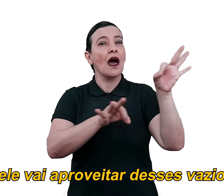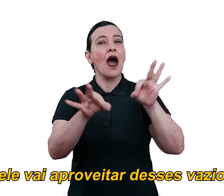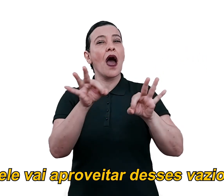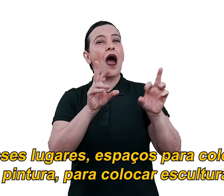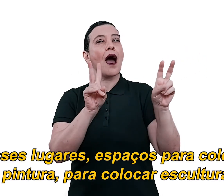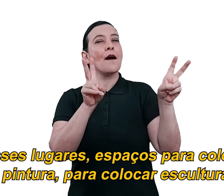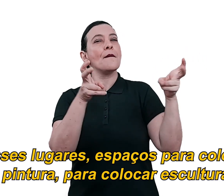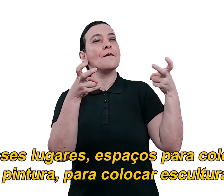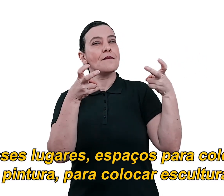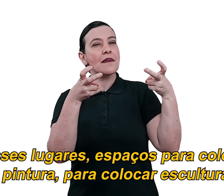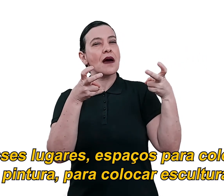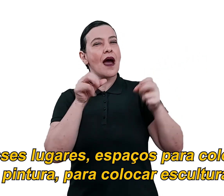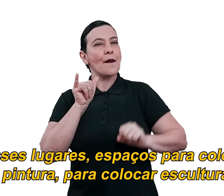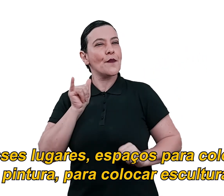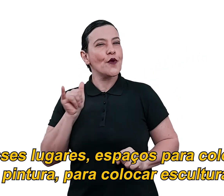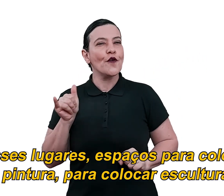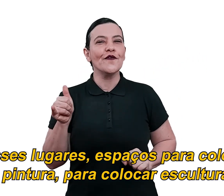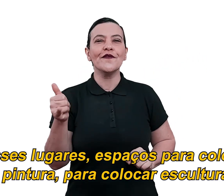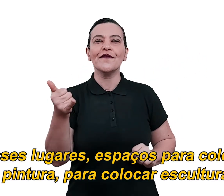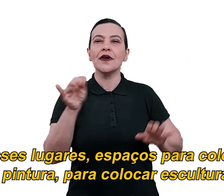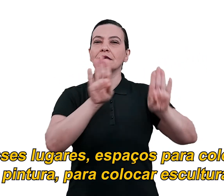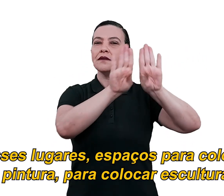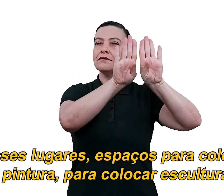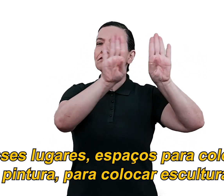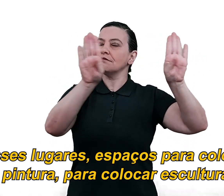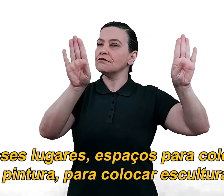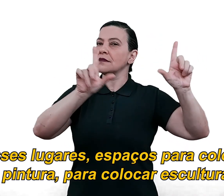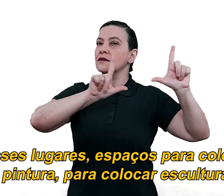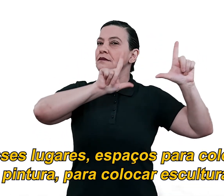desses vazios, né? Esse lugar, esse espaço para colocar